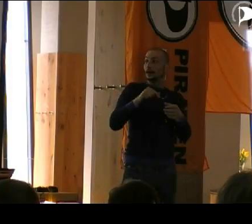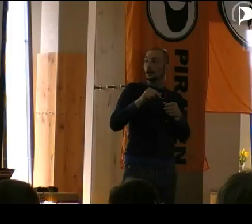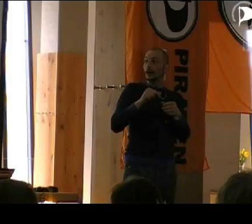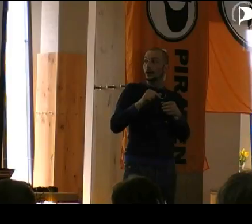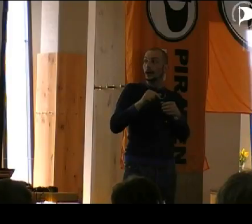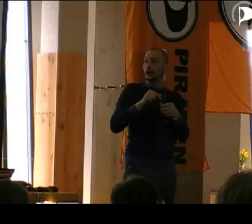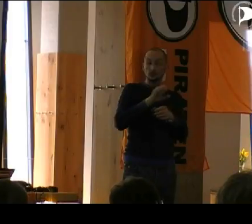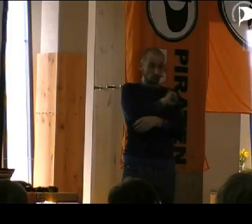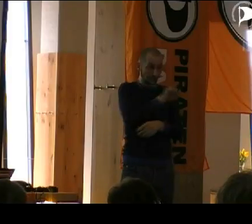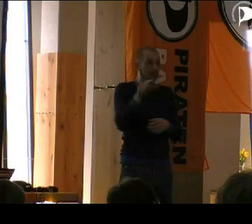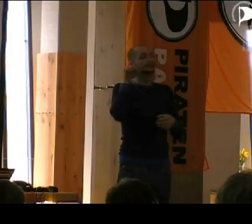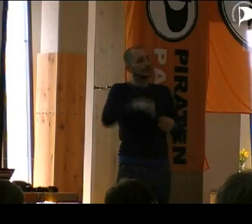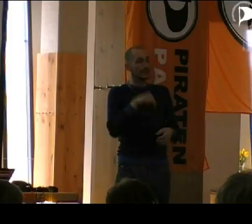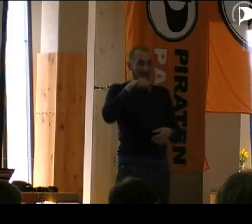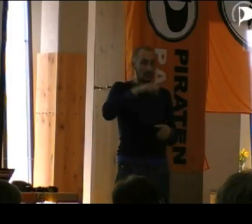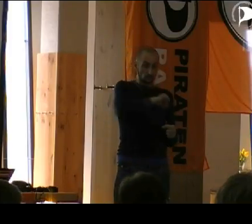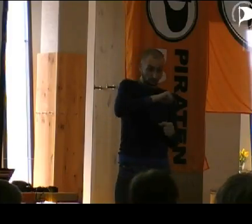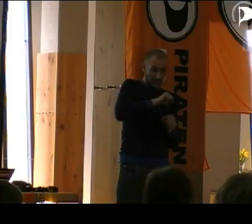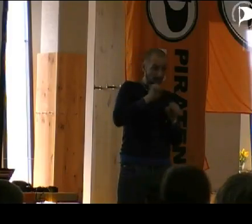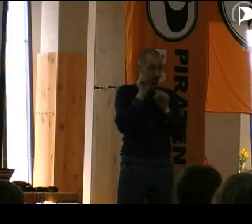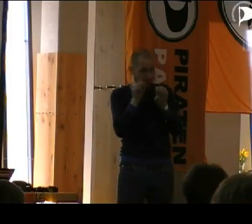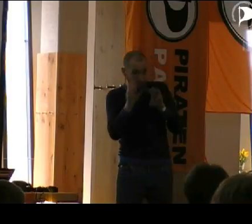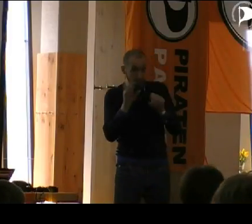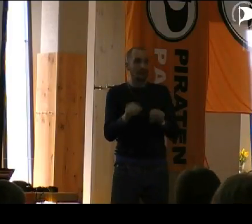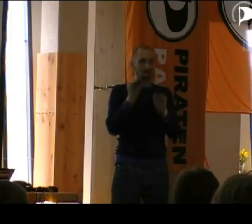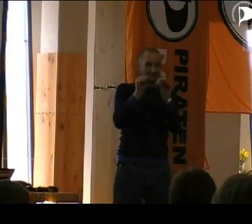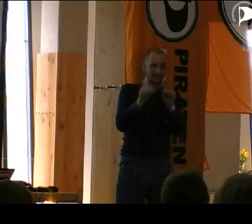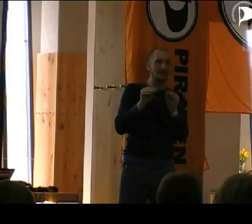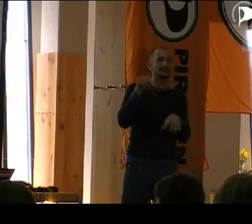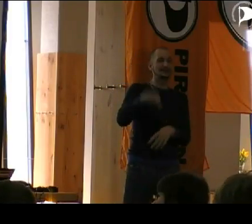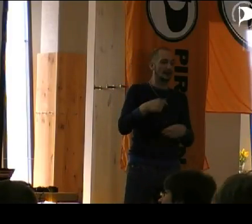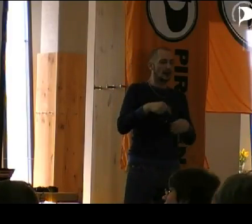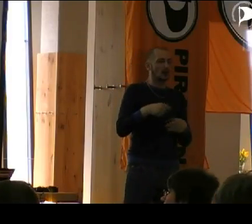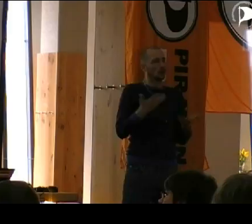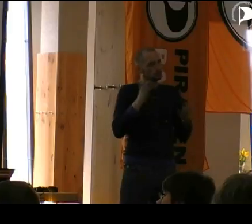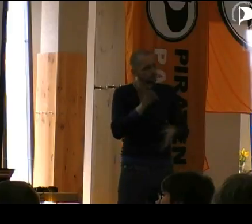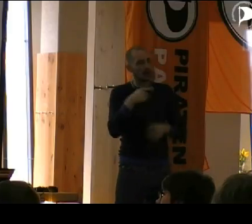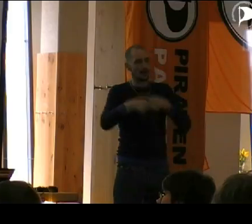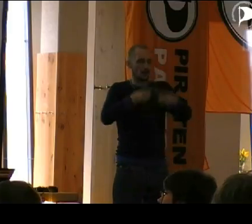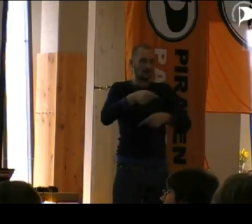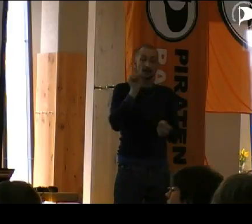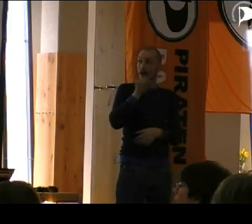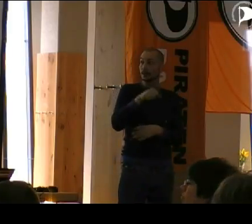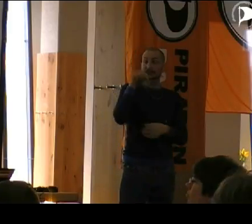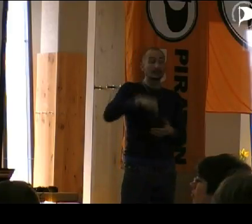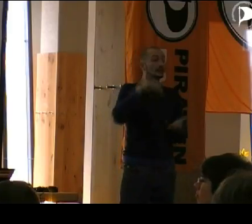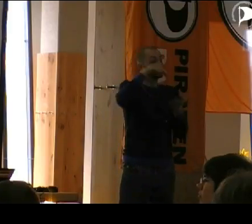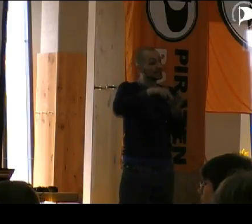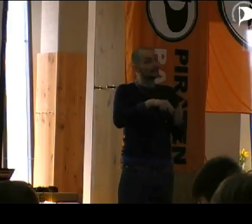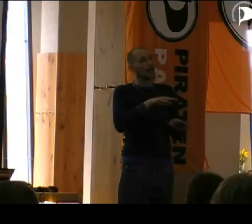irgendwer hier auch gern im crashkurs also dass wir dann fließen zu gehen können wir haben aktuell rang stand ende februar